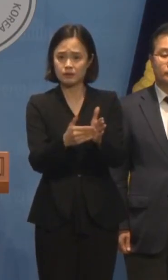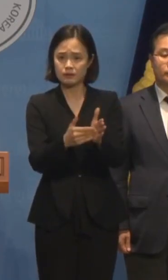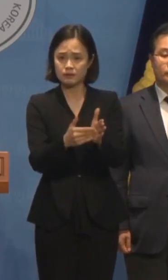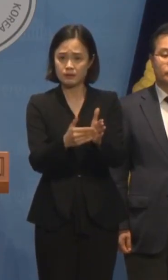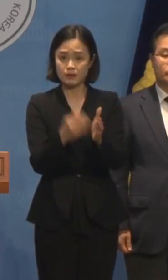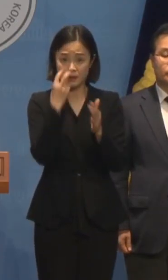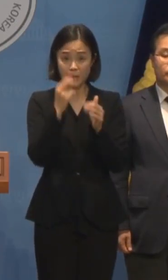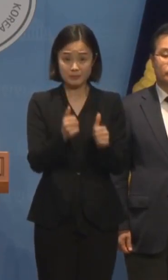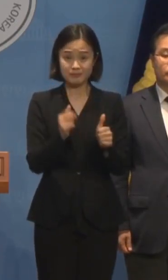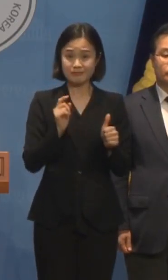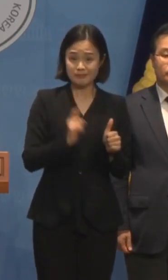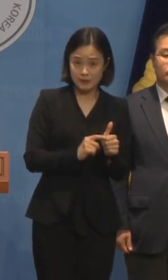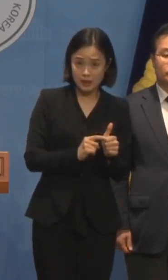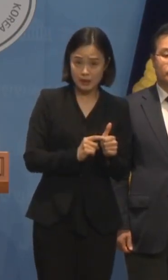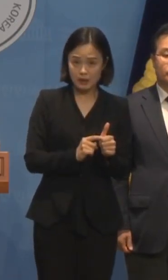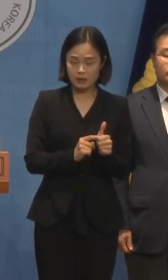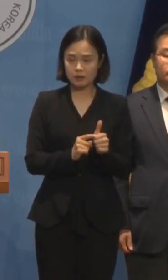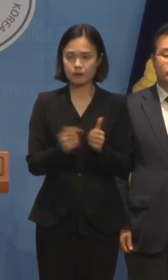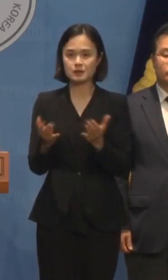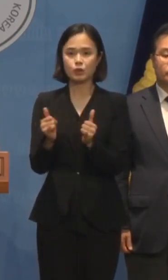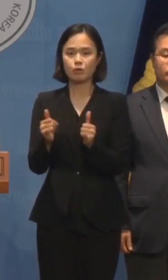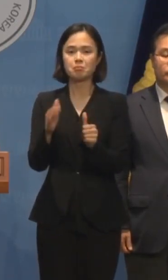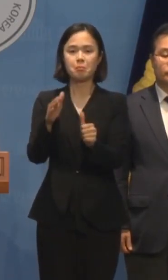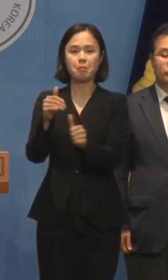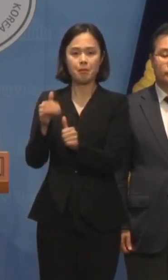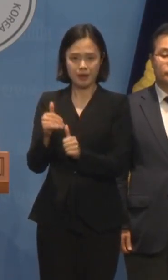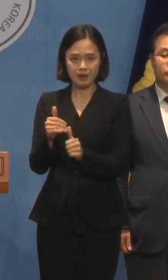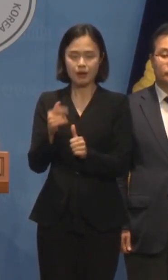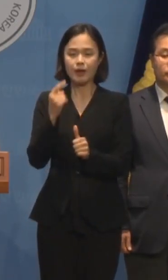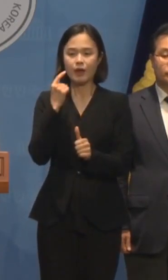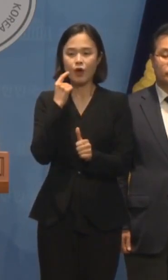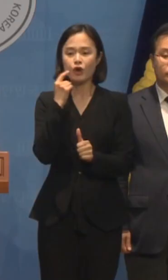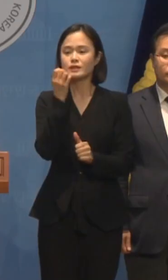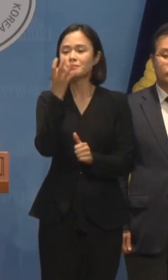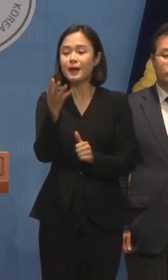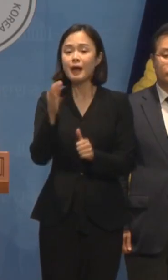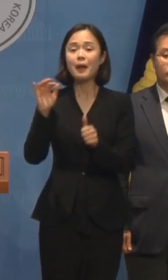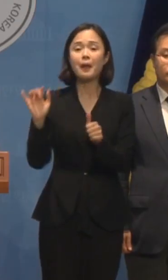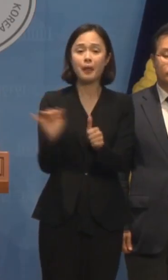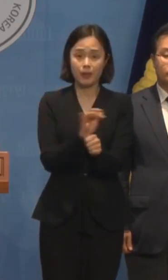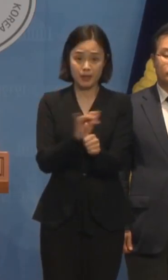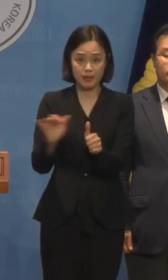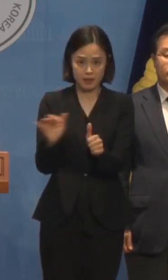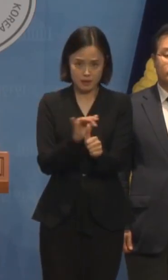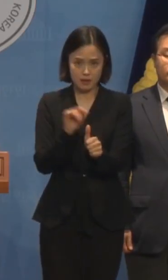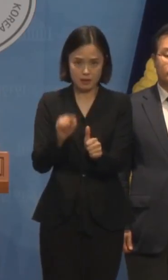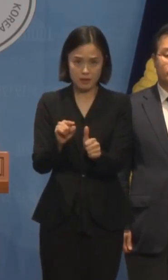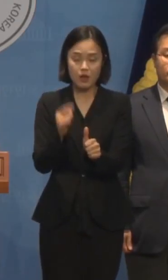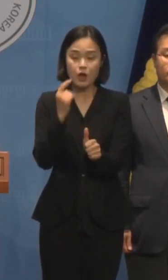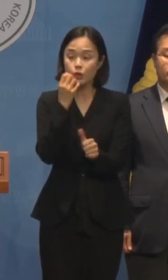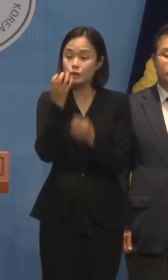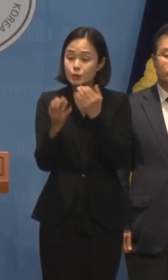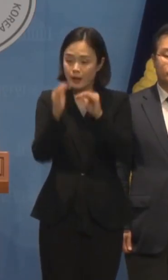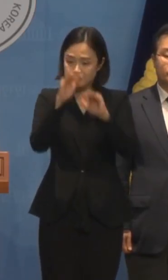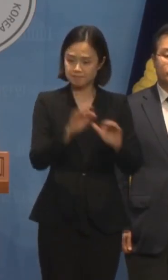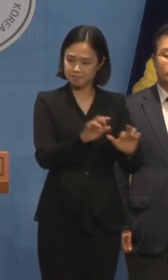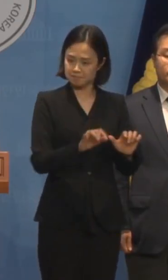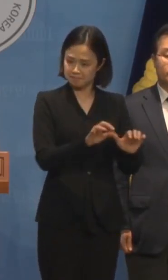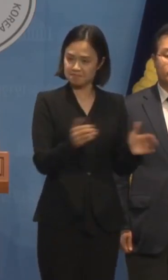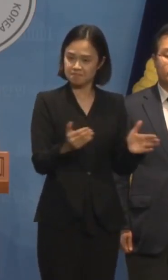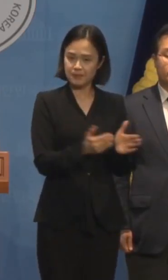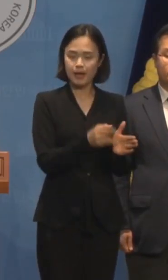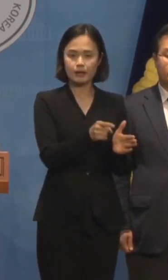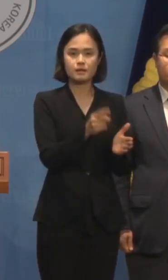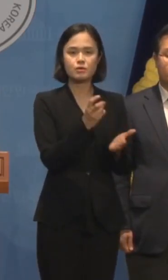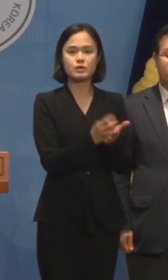공범 회사의 직원들을 시켜 안주를 사다가 술파티를 벌이며 왜곡시켜 만든 진술은 모두 위법 수집 증거로